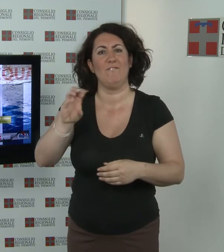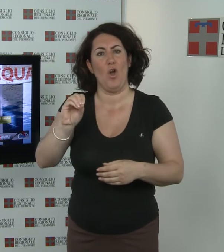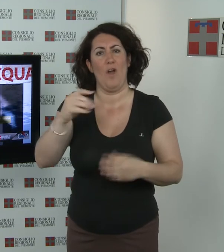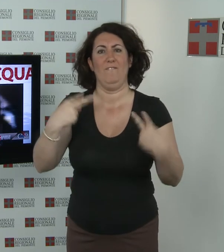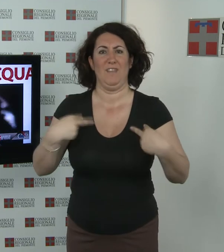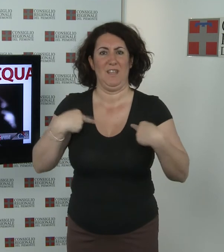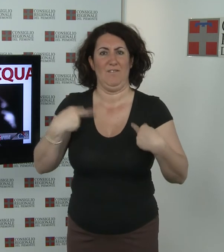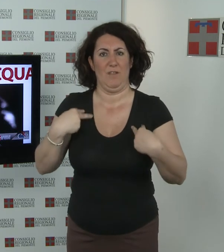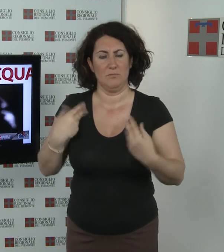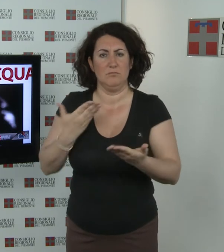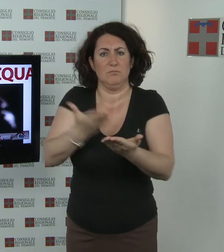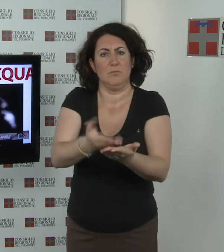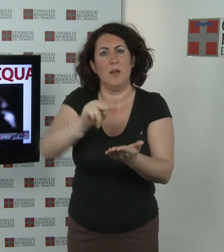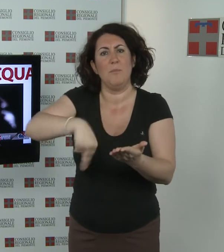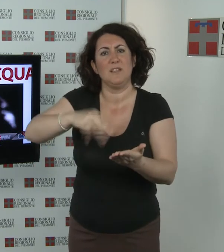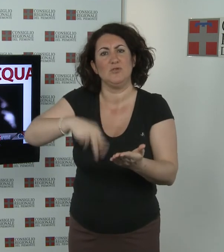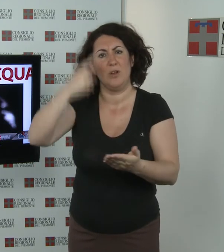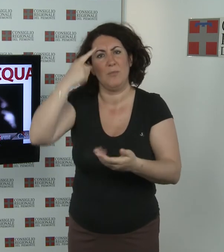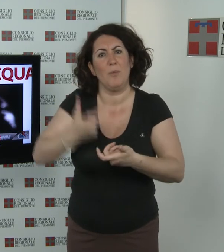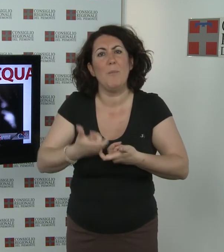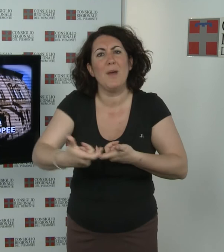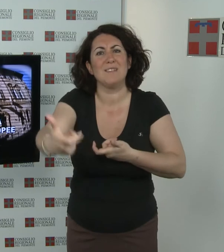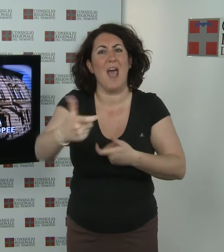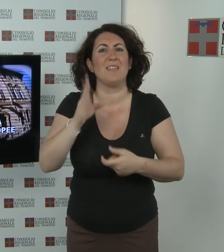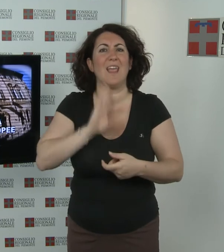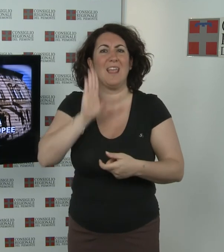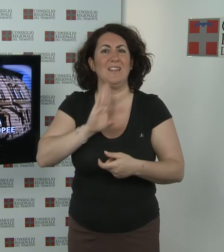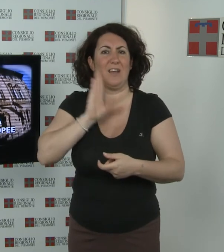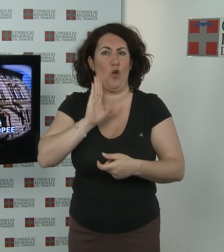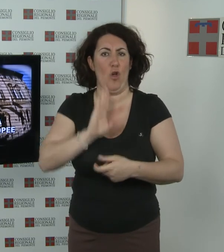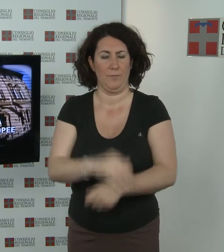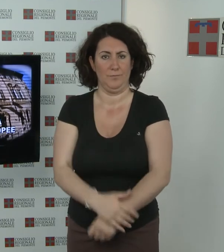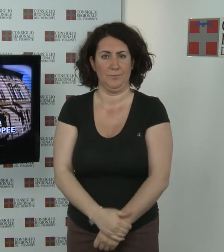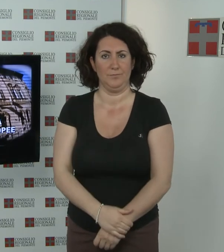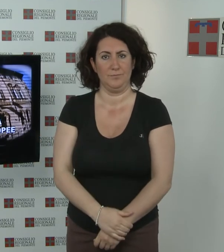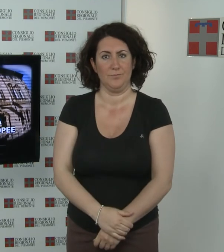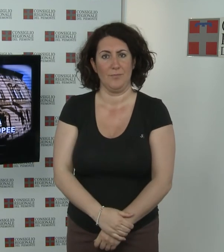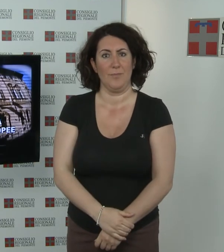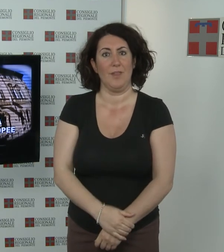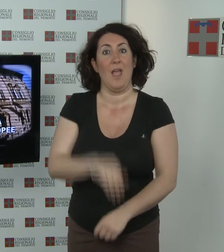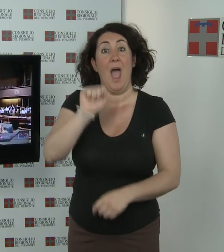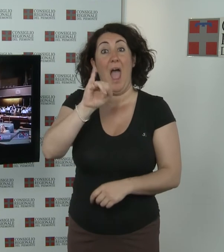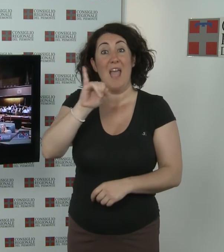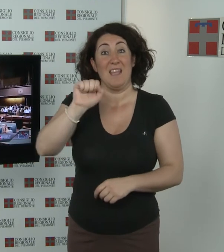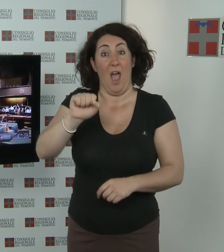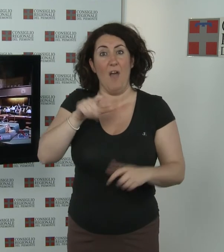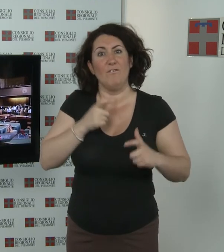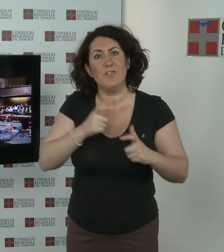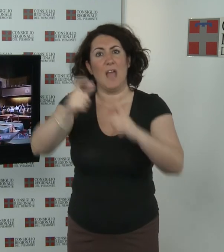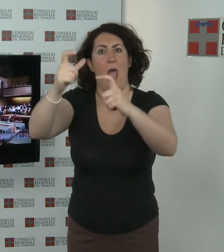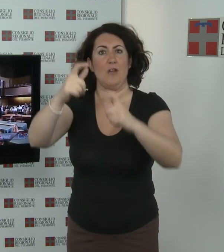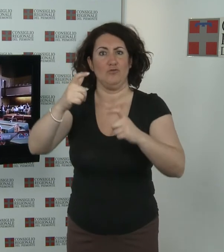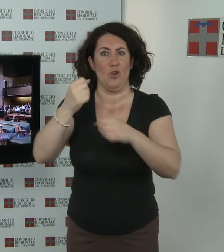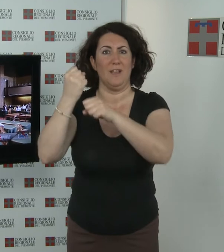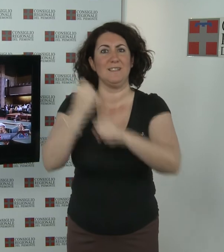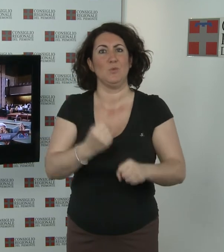una petizione sul passante idrico Elvo in Gagna. Viaggio all'Aia nelle istituzioni europee. 40 ragazzi delle